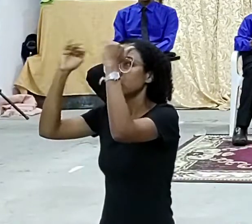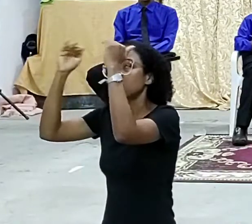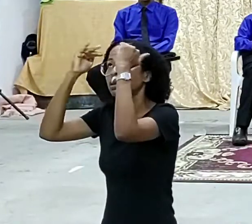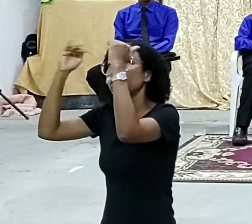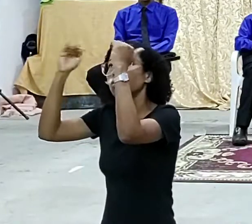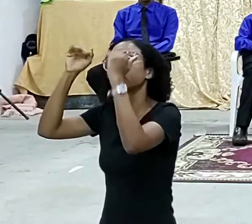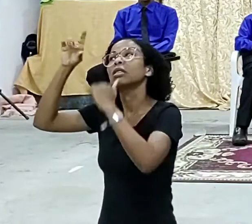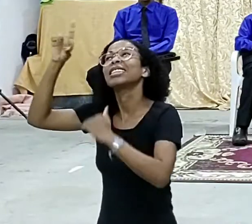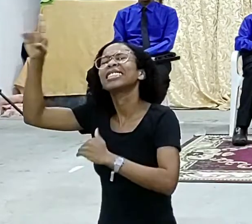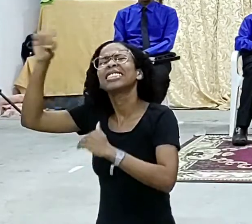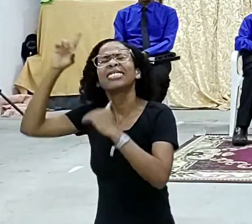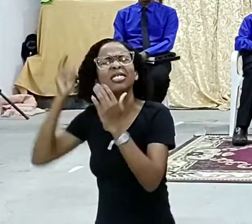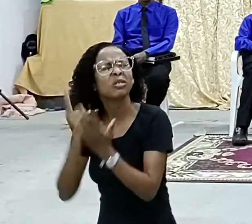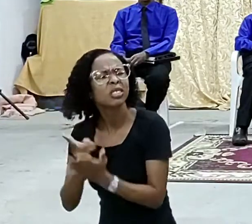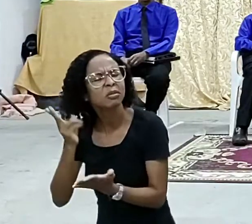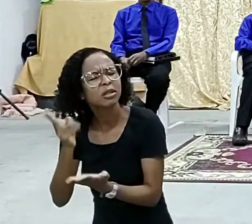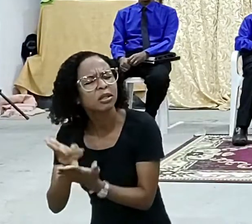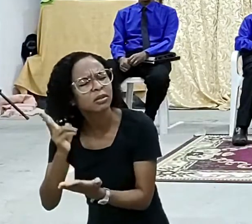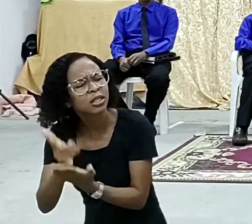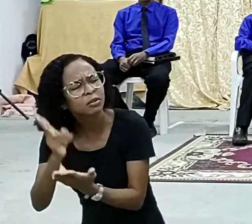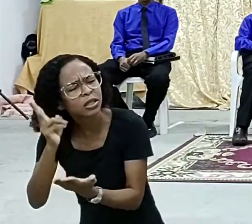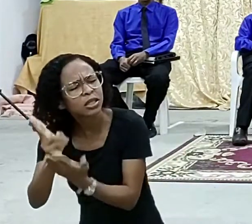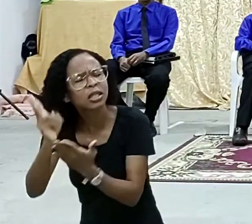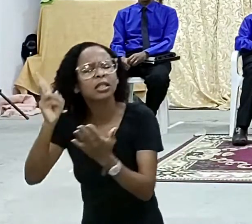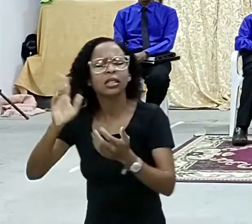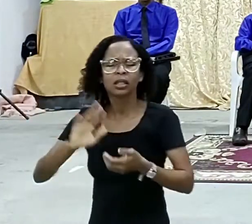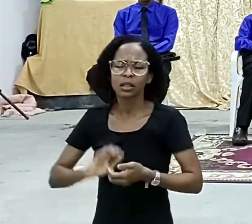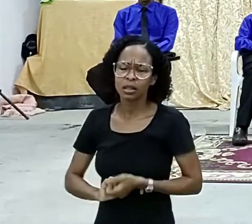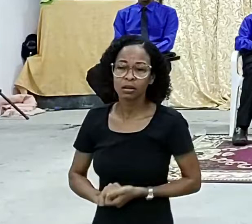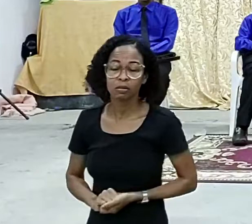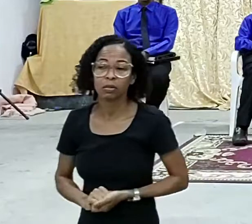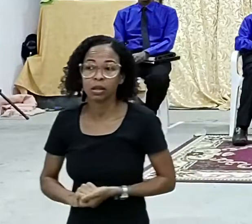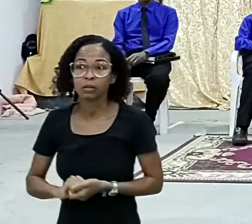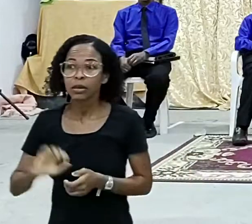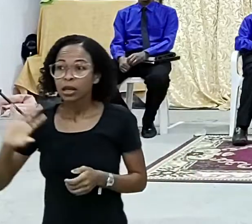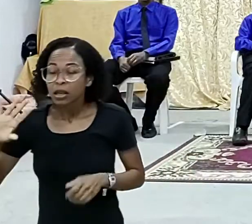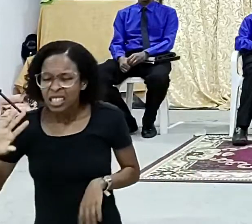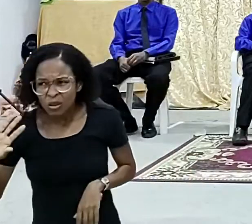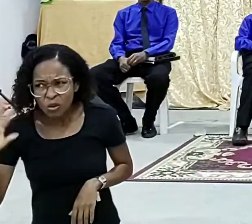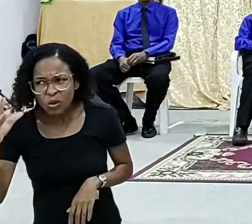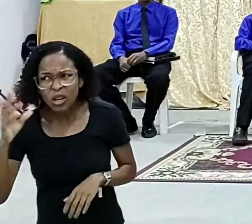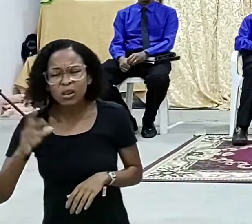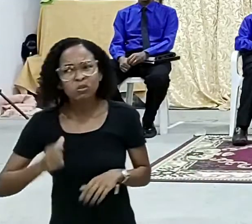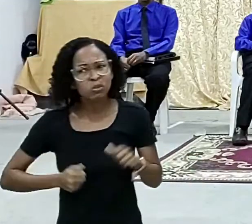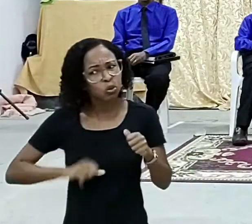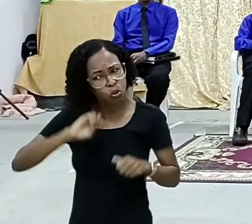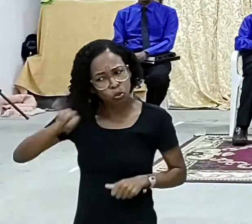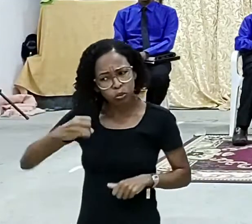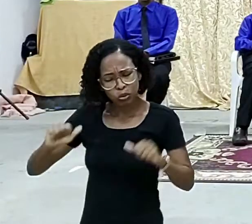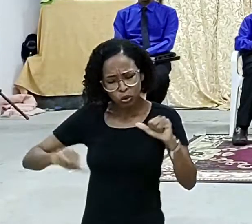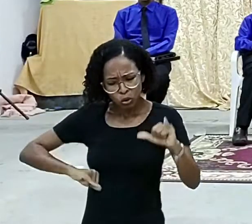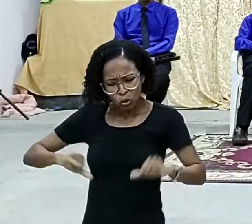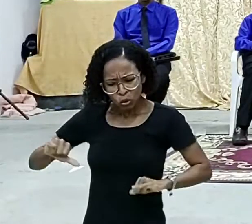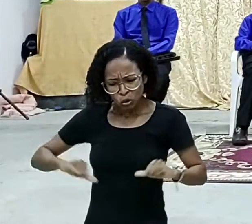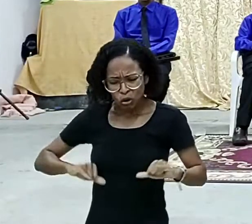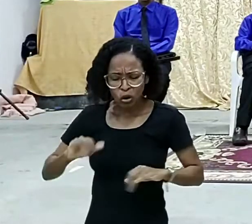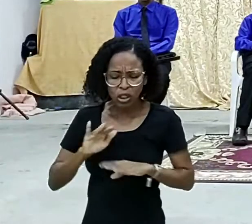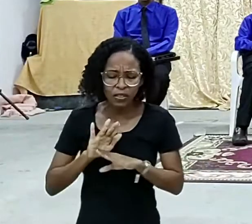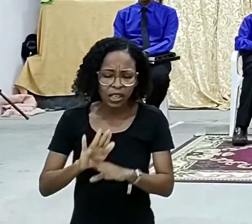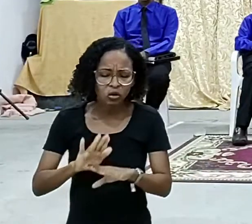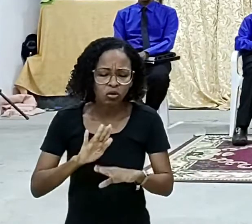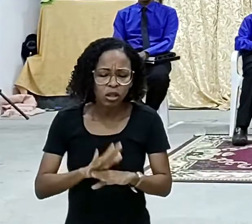pagando sacrifício pelos seus filhos, nada sobreveio a ele. mas foi o inimigo de nossas